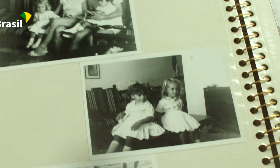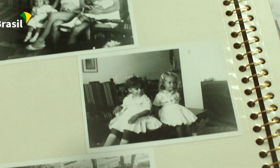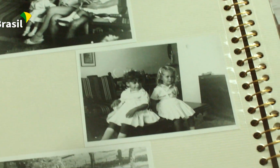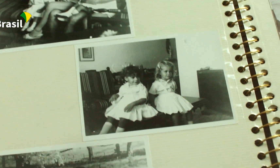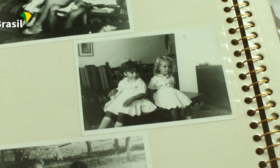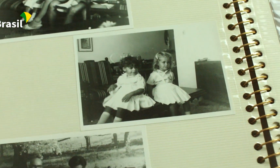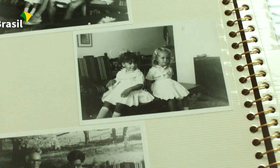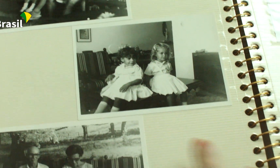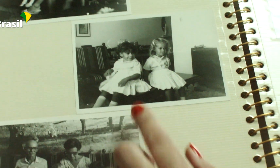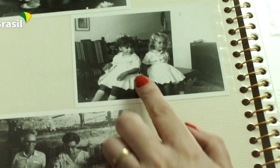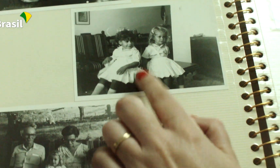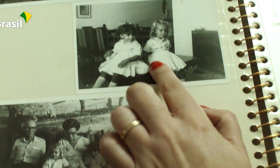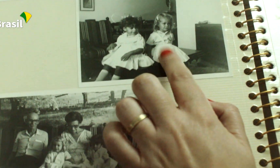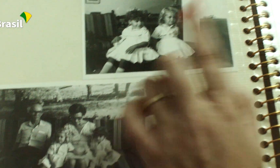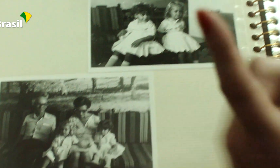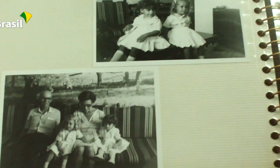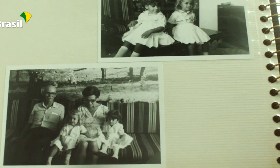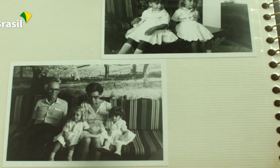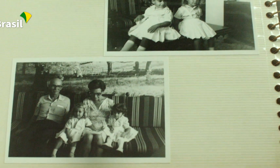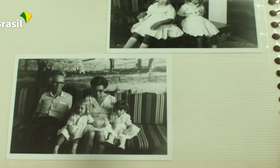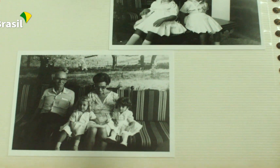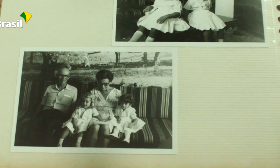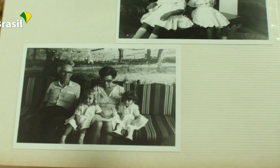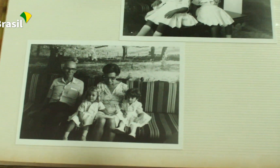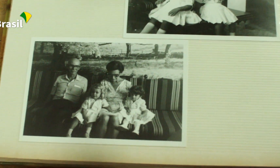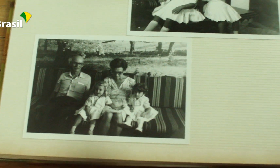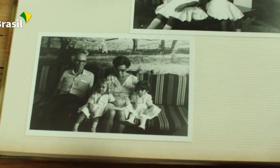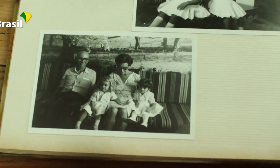do casal e 2 meninas, das meninas e casal de idosos com as 2 meninas.